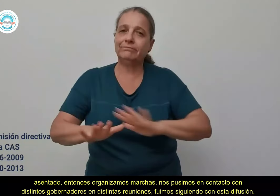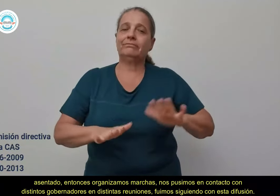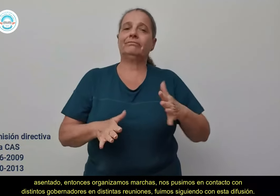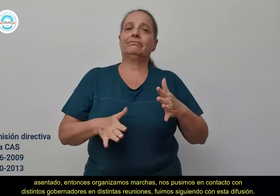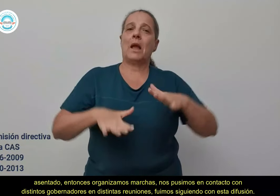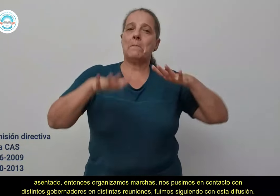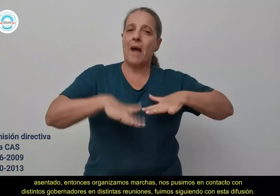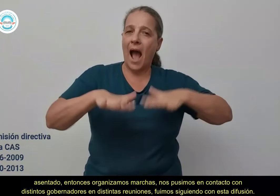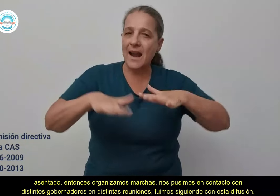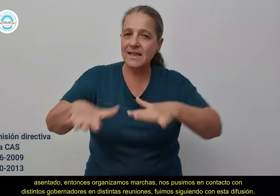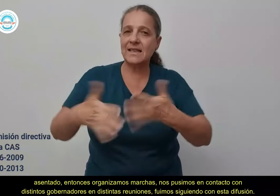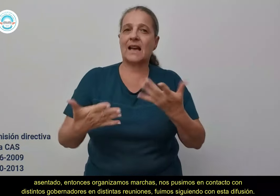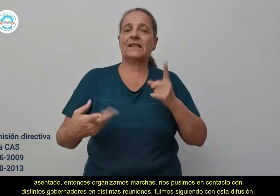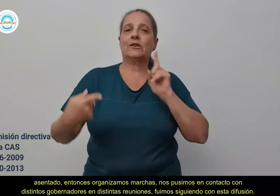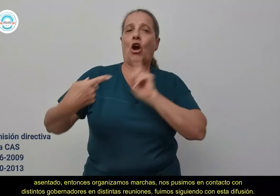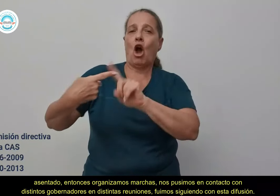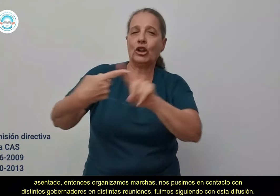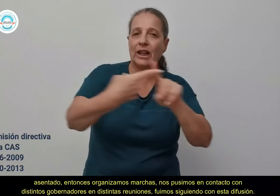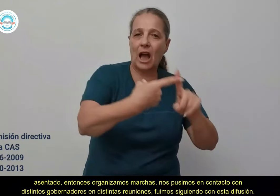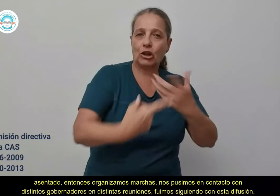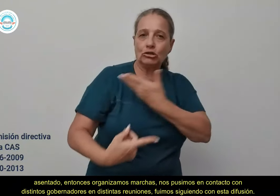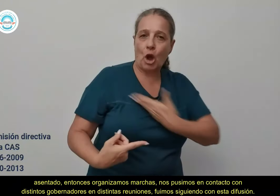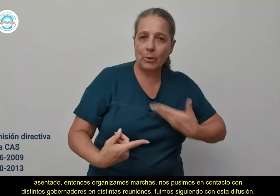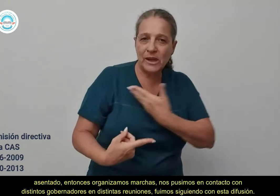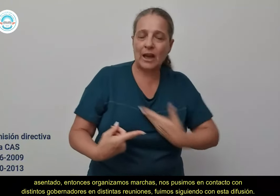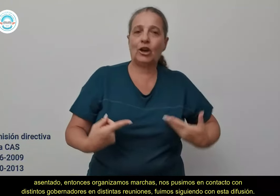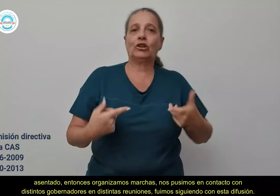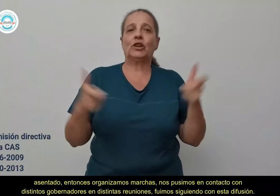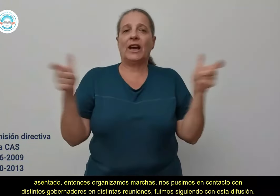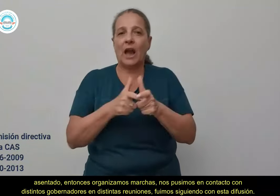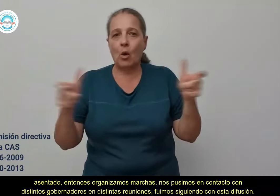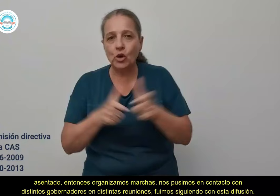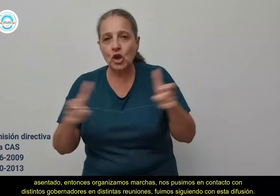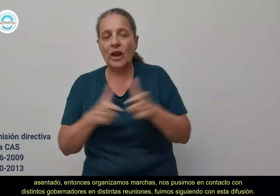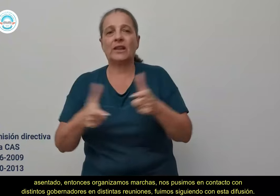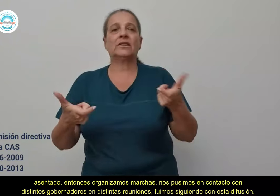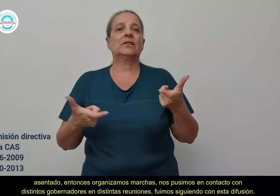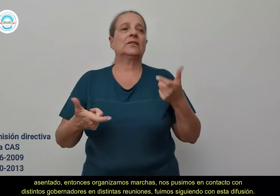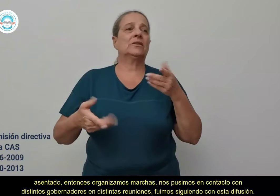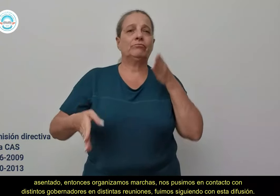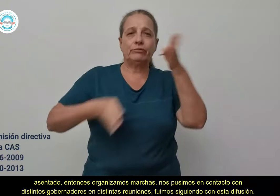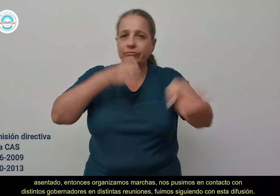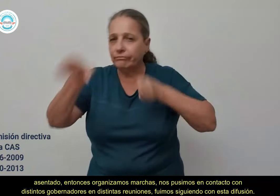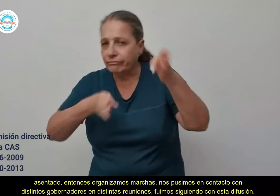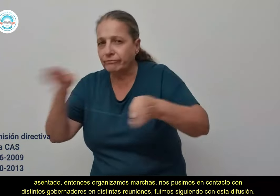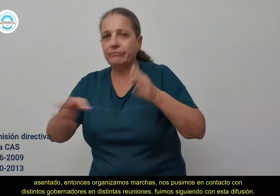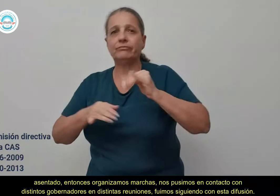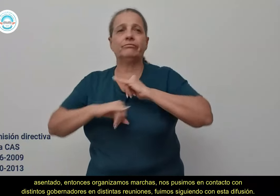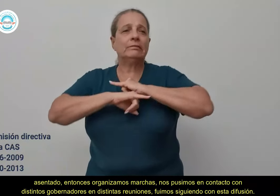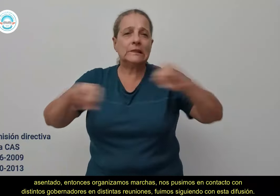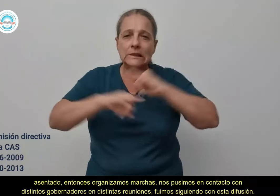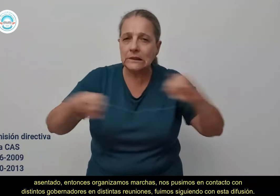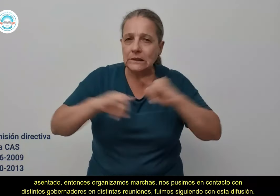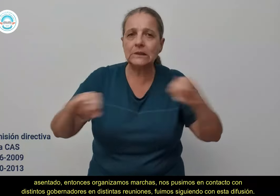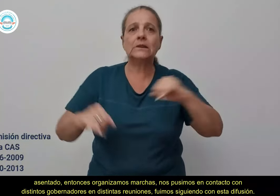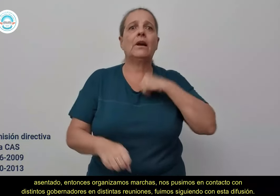entonces organizamos marchas. Nos pusimos en contacto con distintos gobernadores en distintas reuniones, fuimos siguiendo con esta